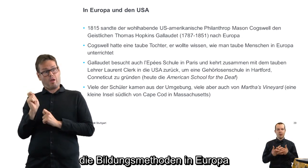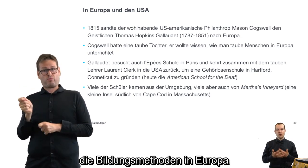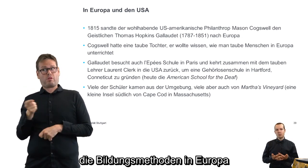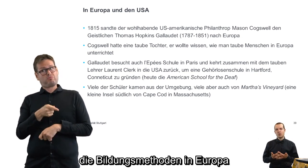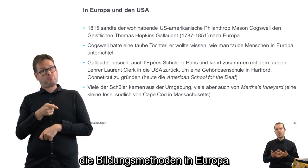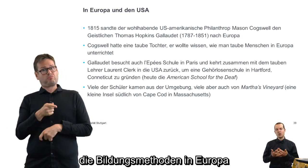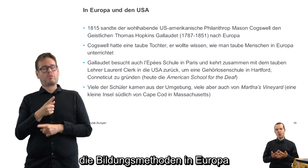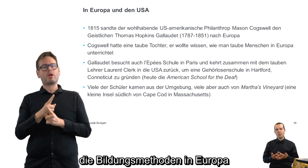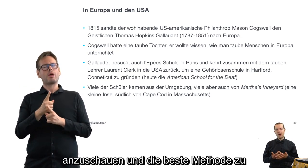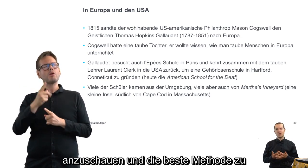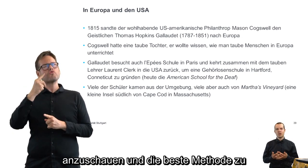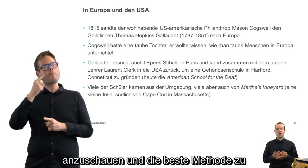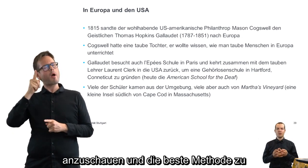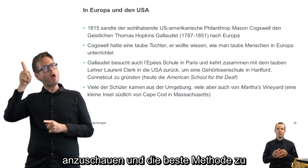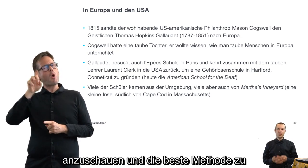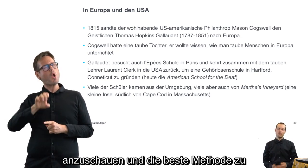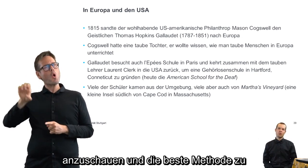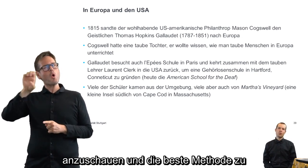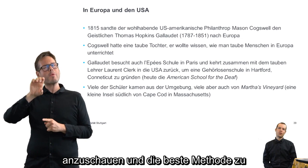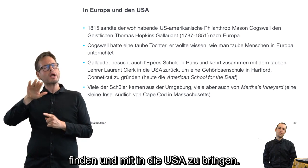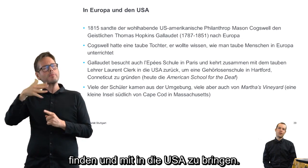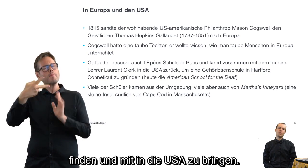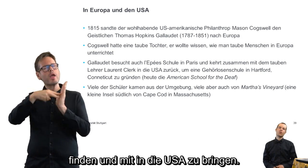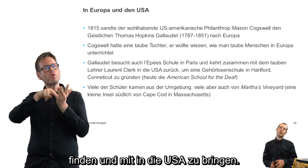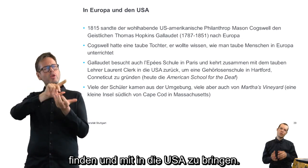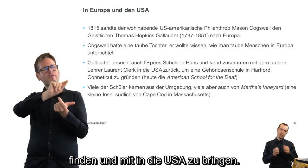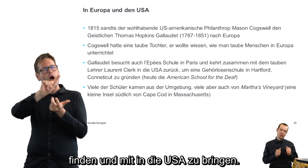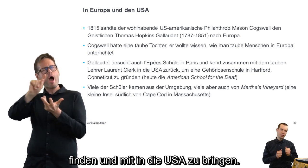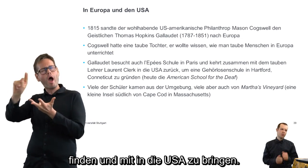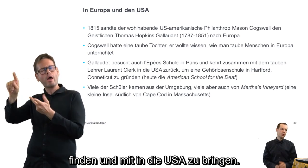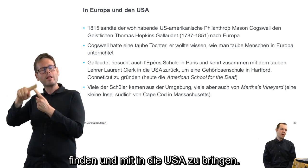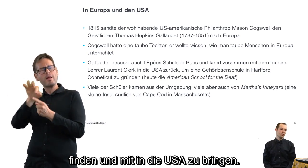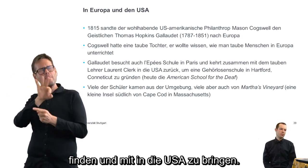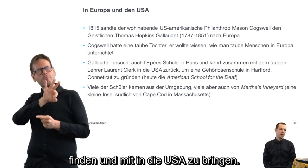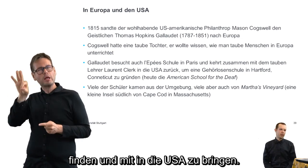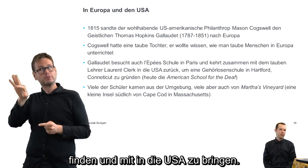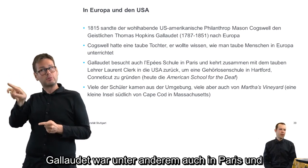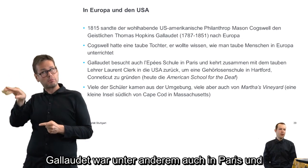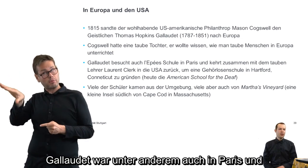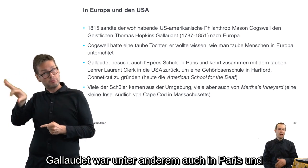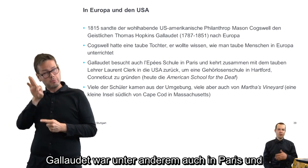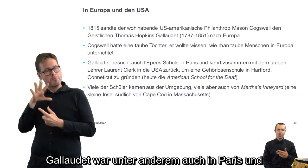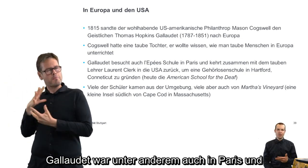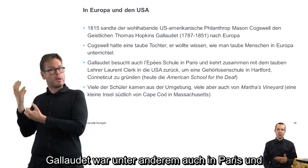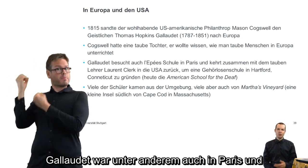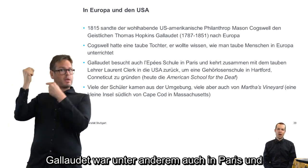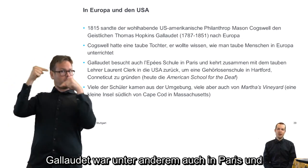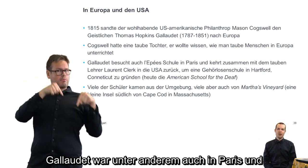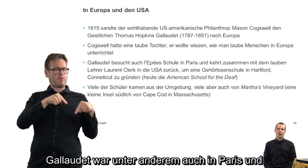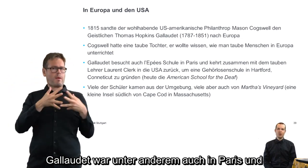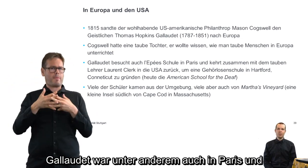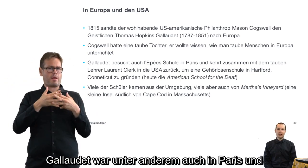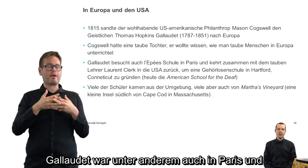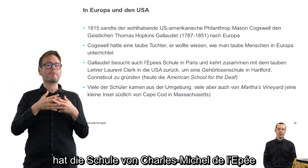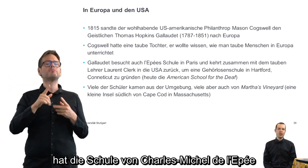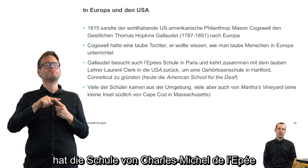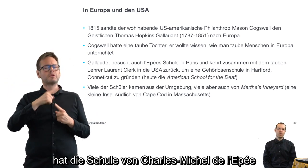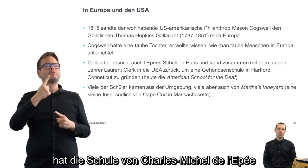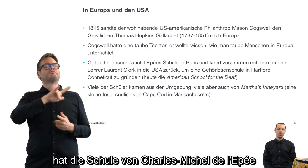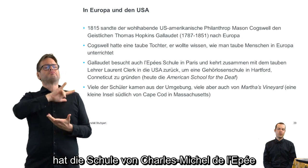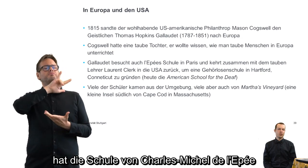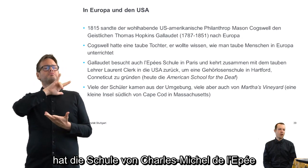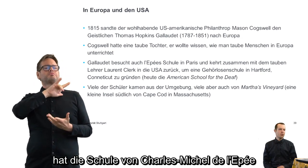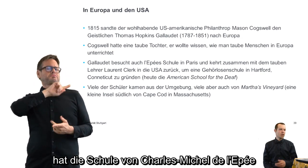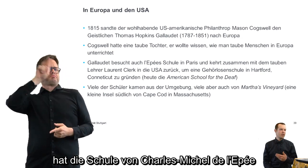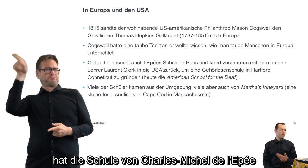Bildungsmethoden in Europa anzuschauen und die beste Methode zu finden und mit in die USA zu bringen. Gallaudet war unter anderem auch in Paris und hat